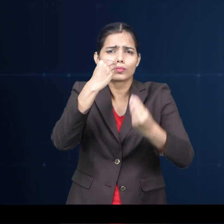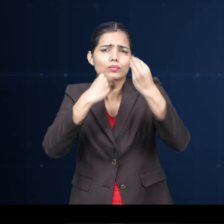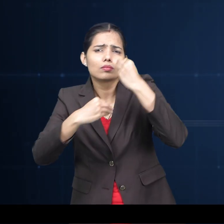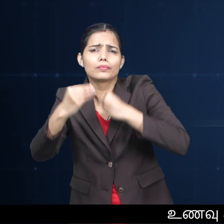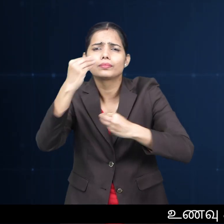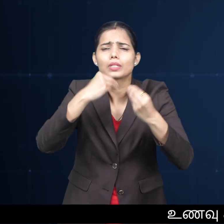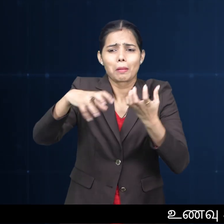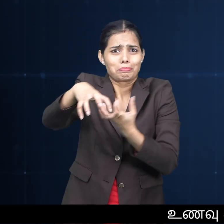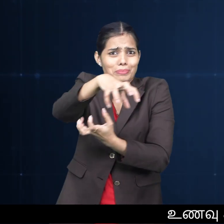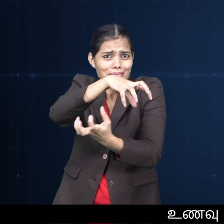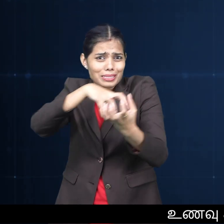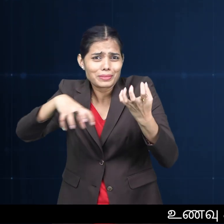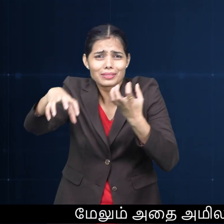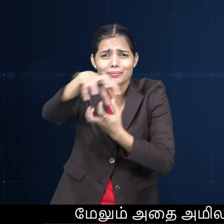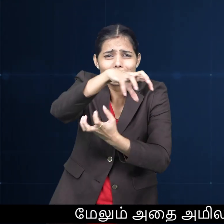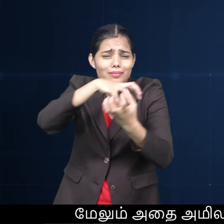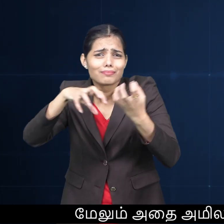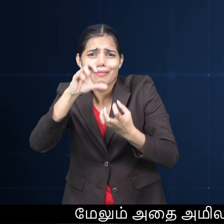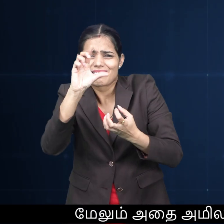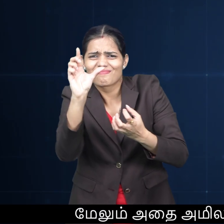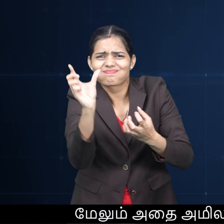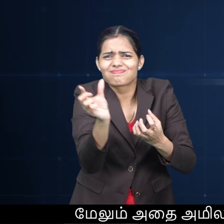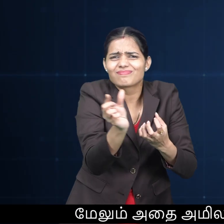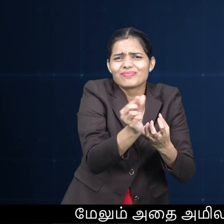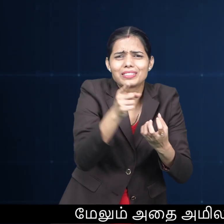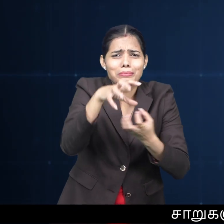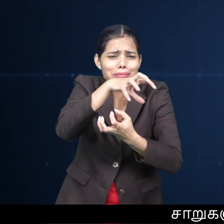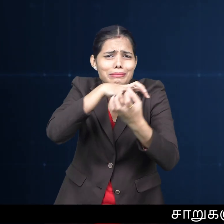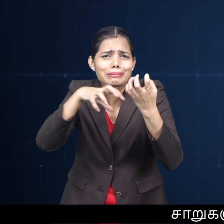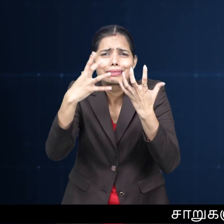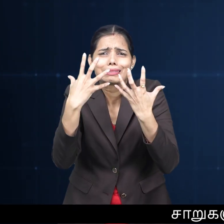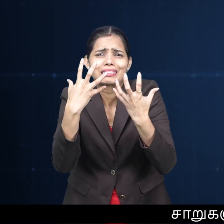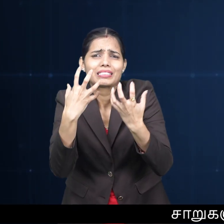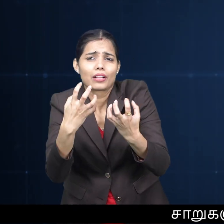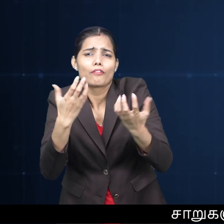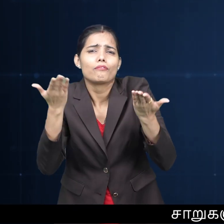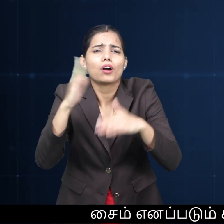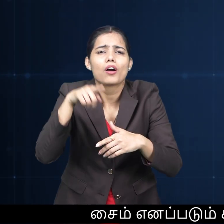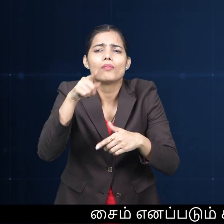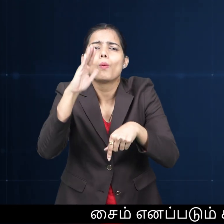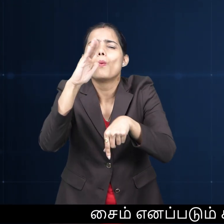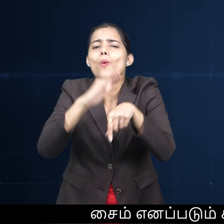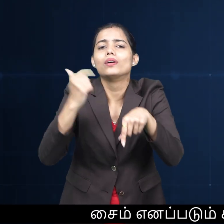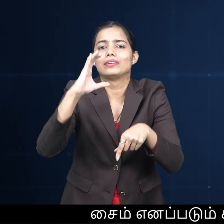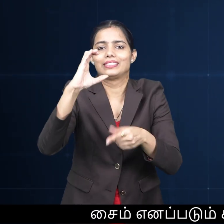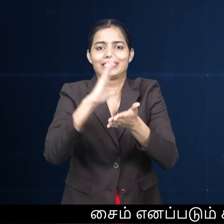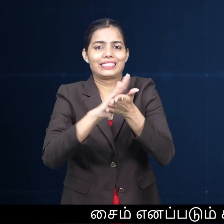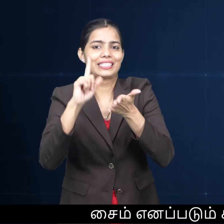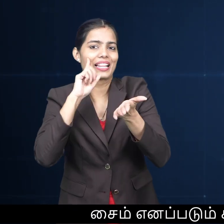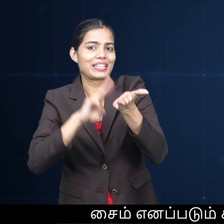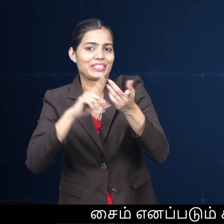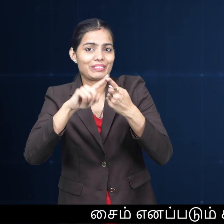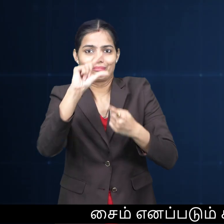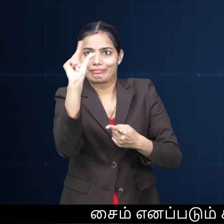வயிற்றில் உணவு கடையப்பட்டு அமிலத்தன்மை கொண்ட செரிமான சாறுகளுடன் கலந்து இரைப்பை குழம்பு